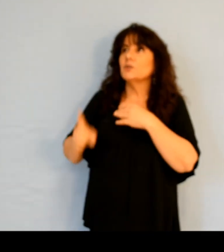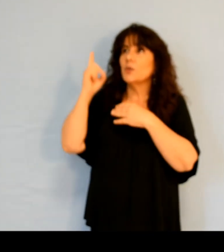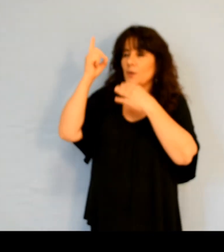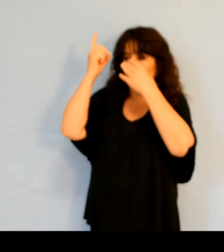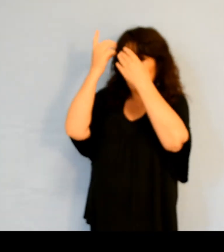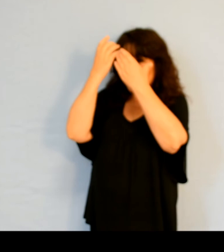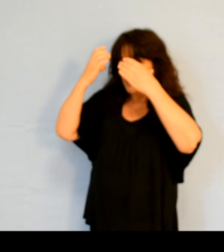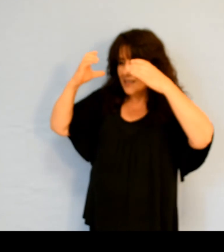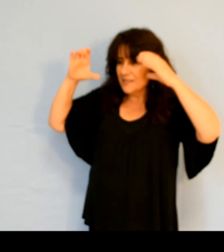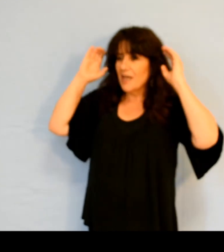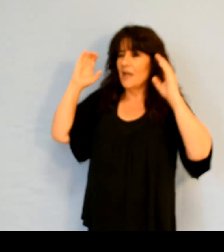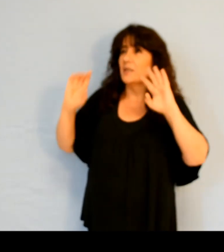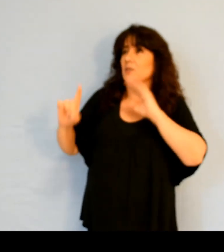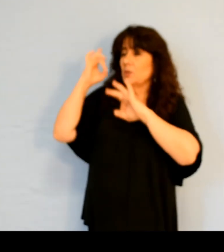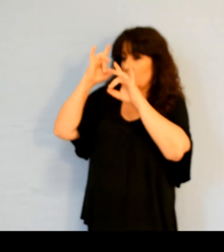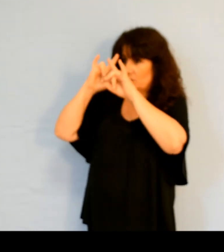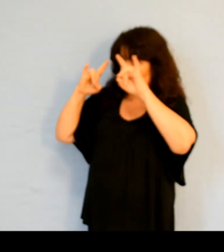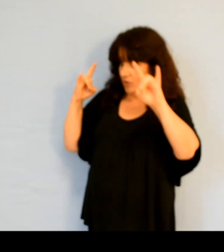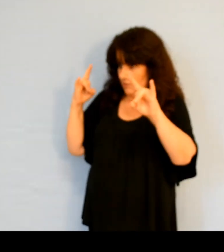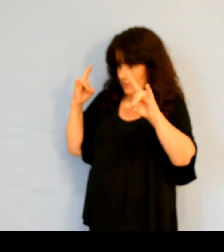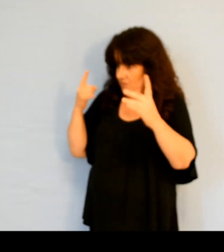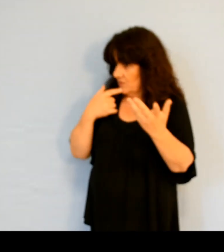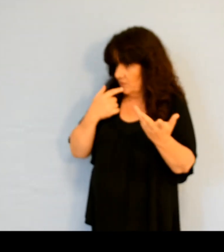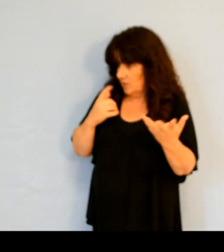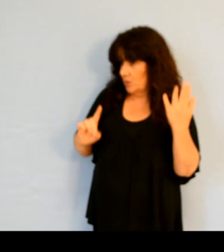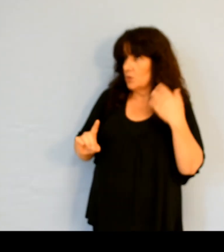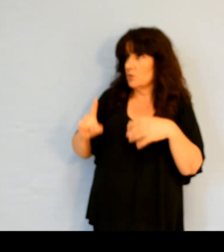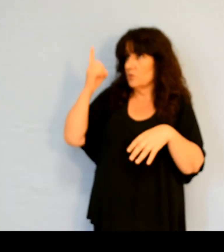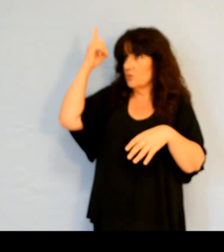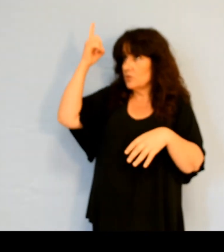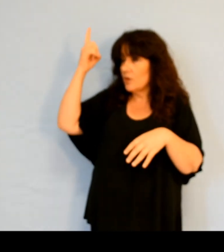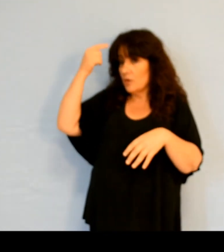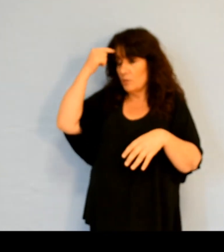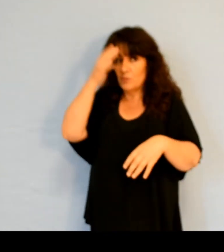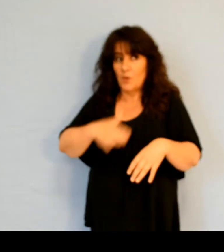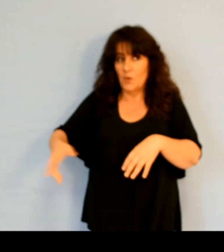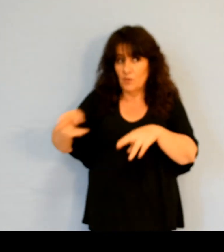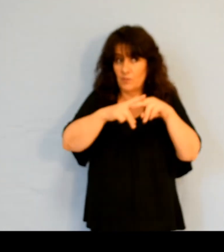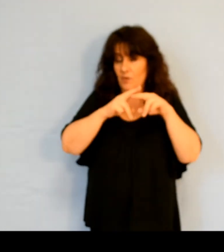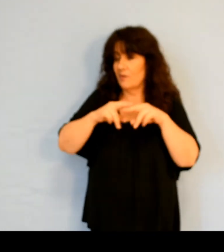Tous, en effet, vivent pour lui.